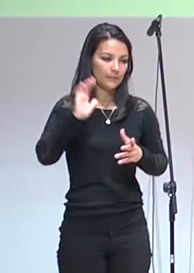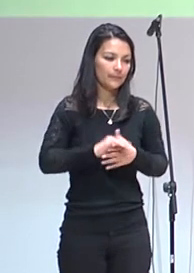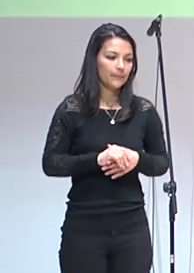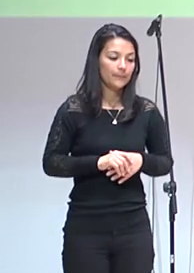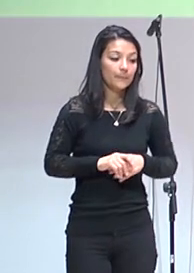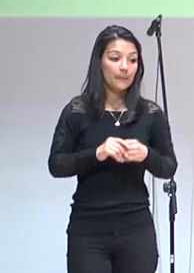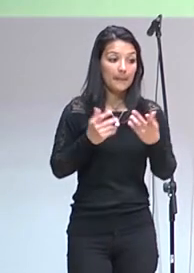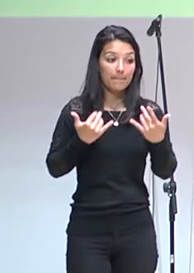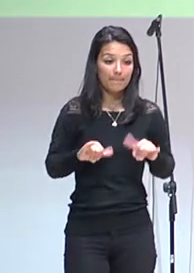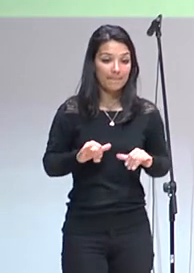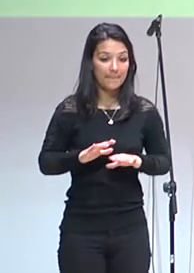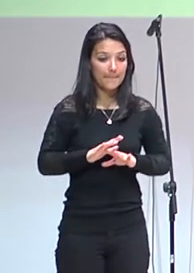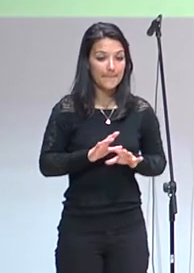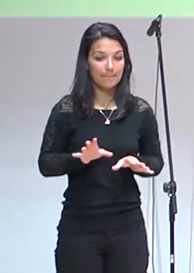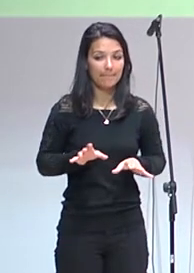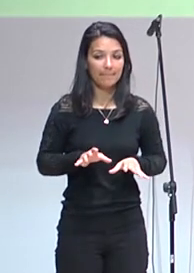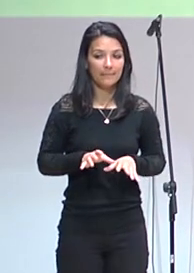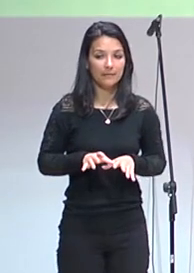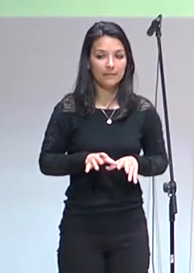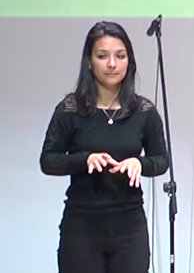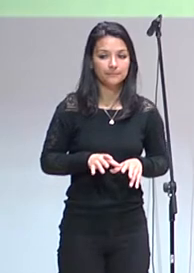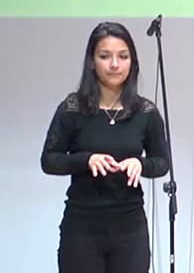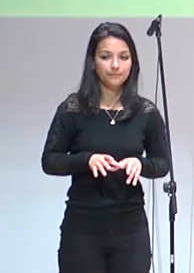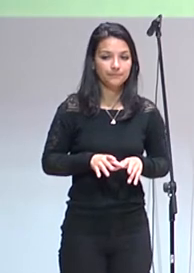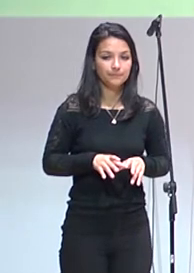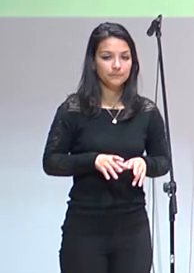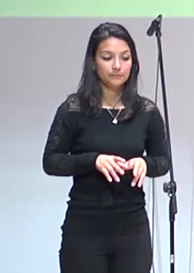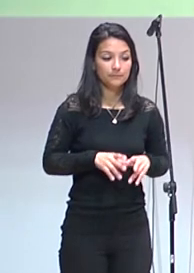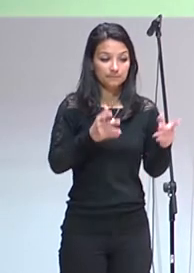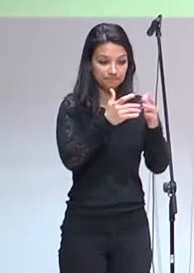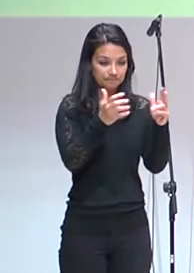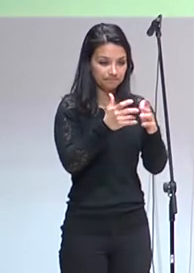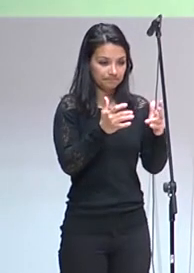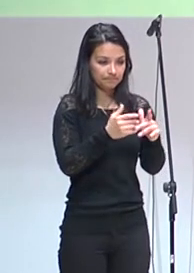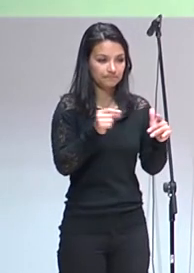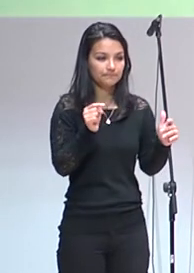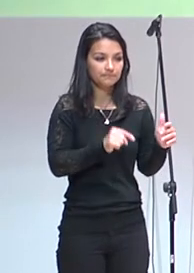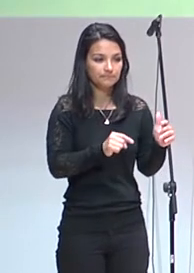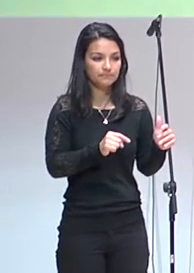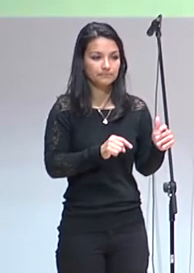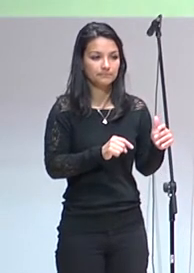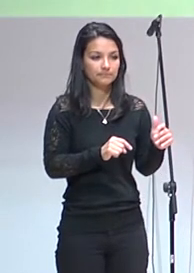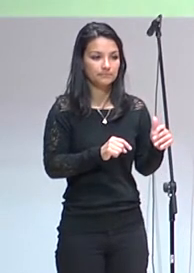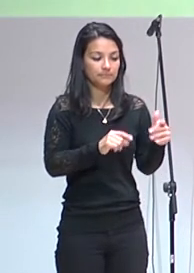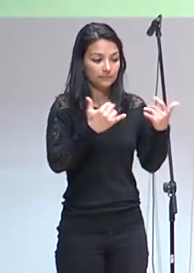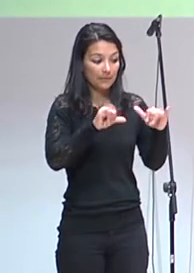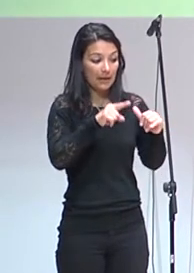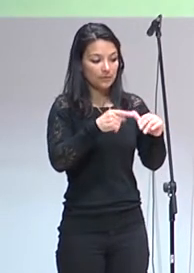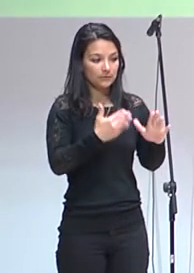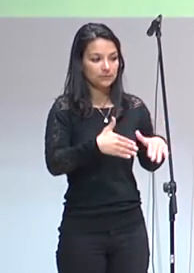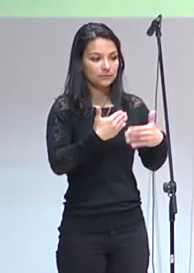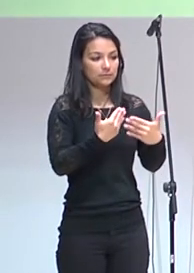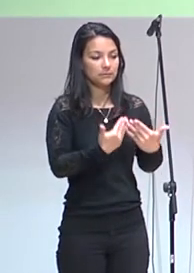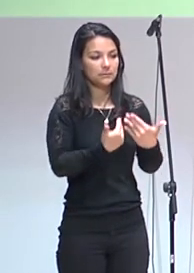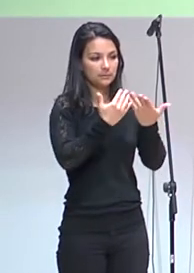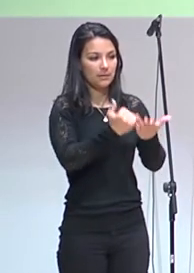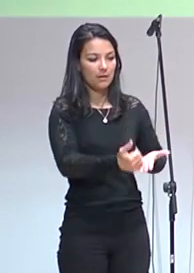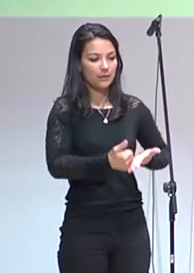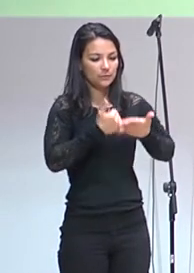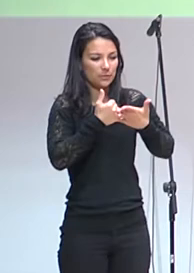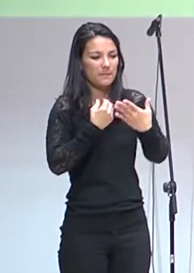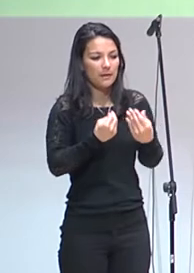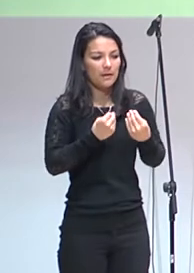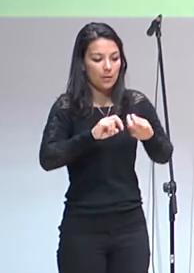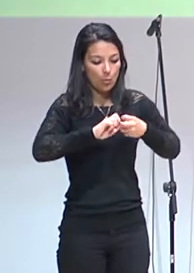Bueno, al final creo que el texto nos ayudó a solucionar